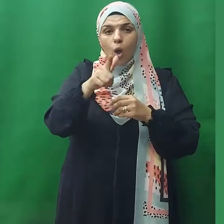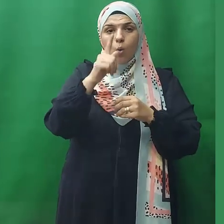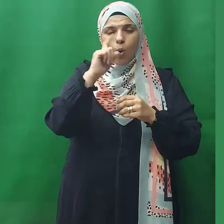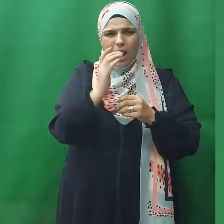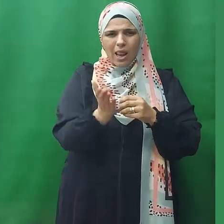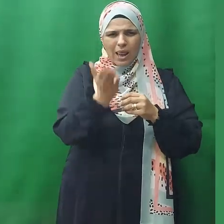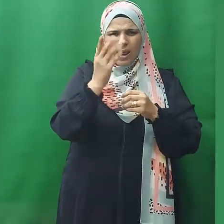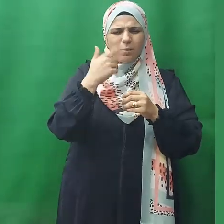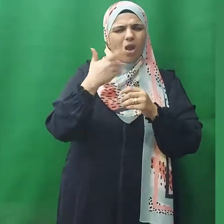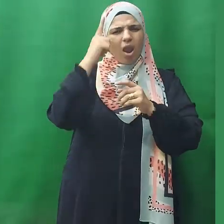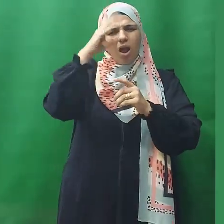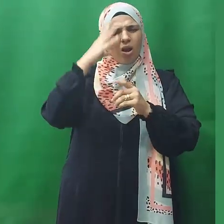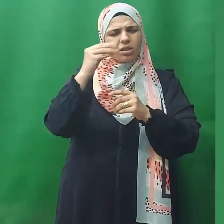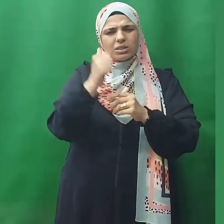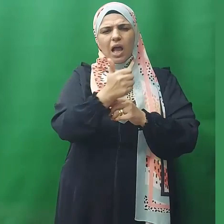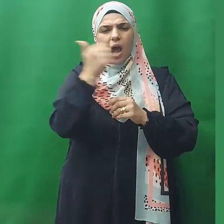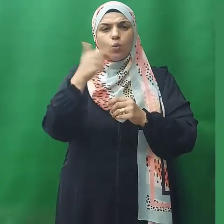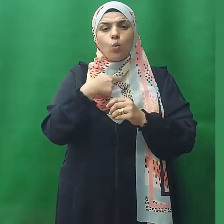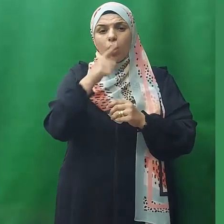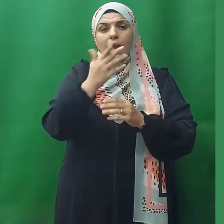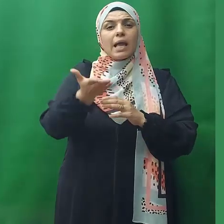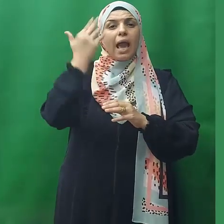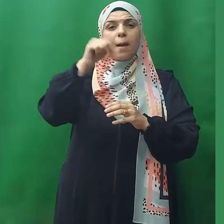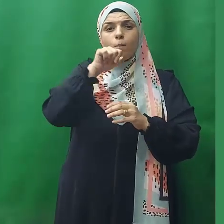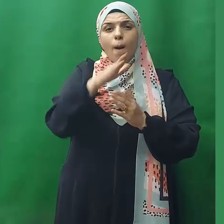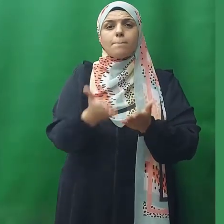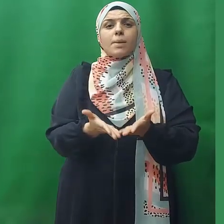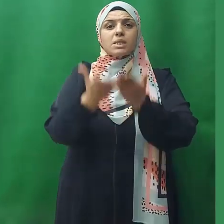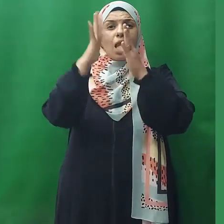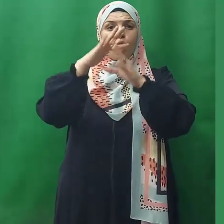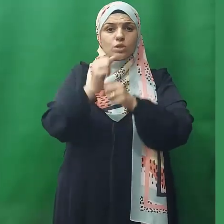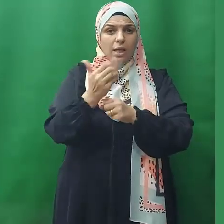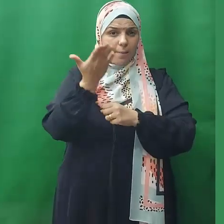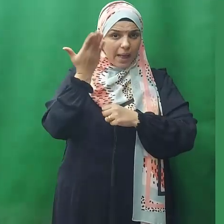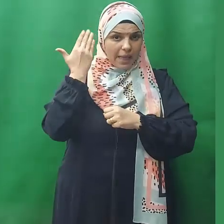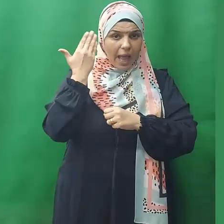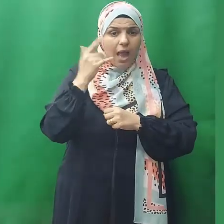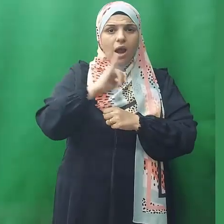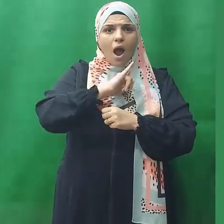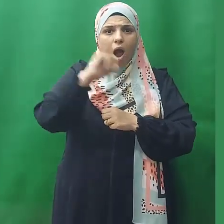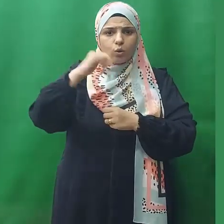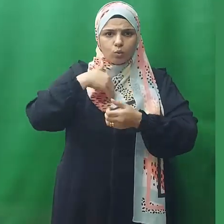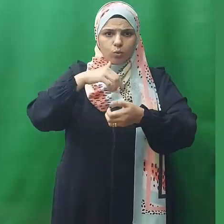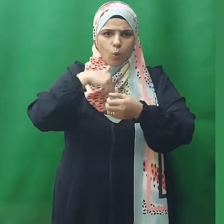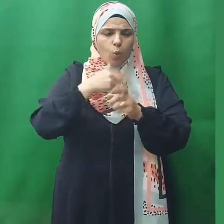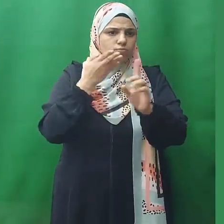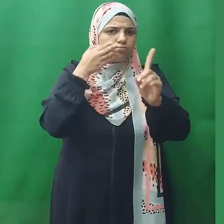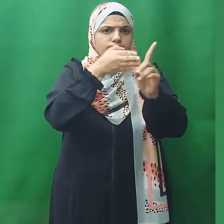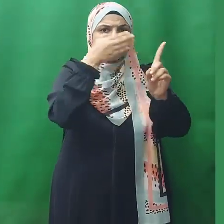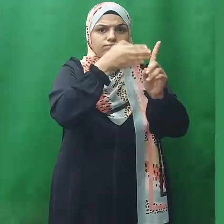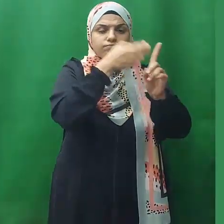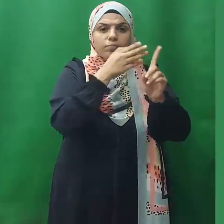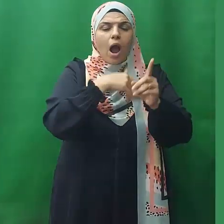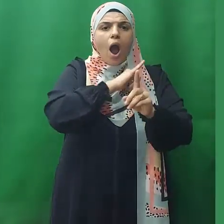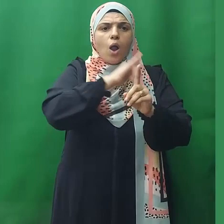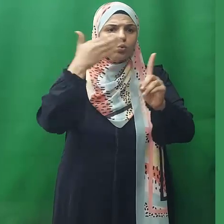رضي الله عنه كان رسول الله صلى الله عليه وسلم يتعهد الانصار ويعودهم ويسال